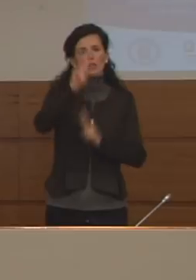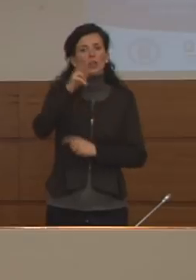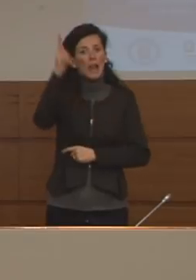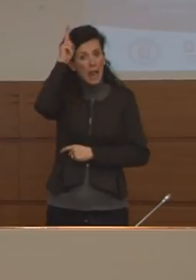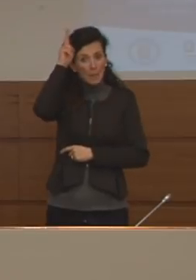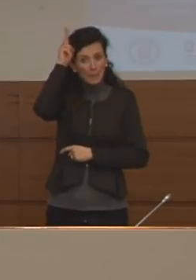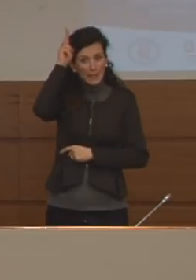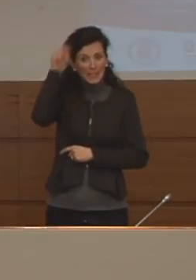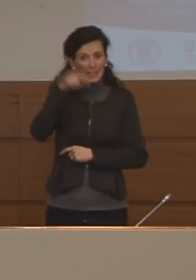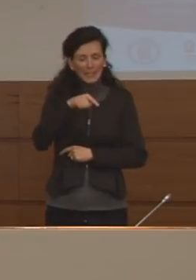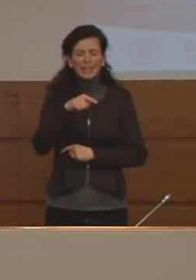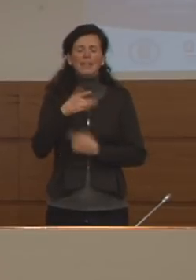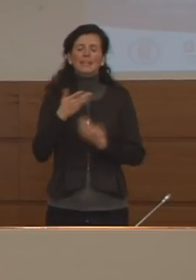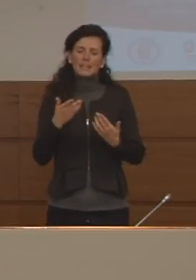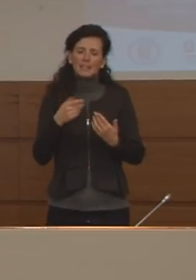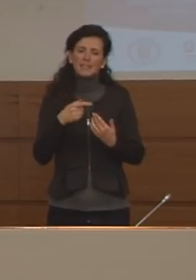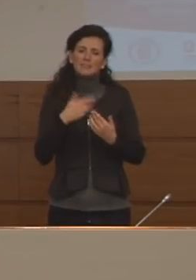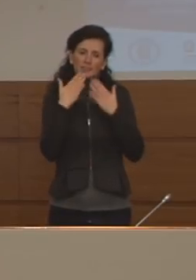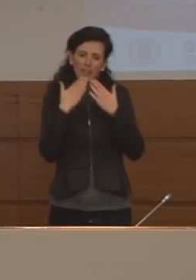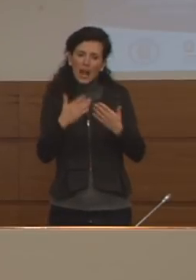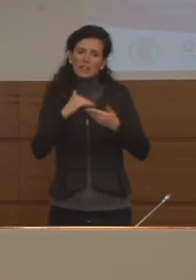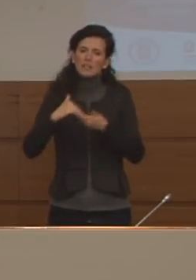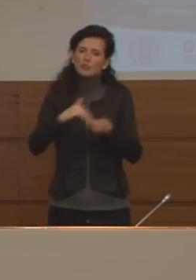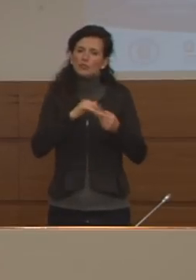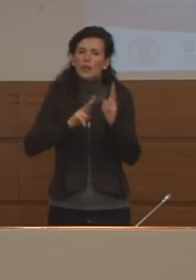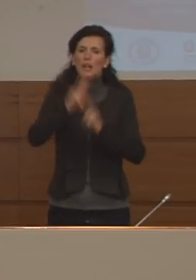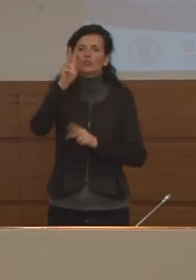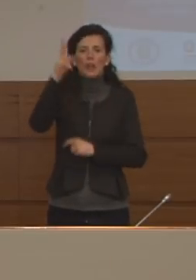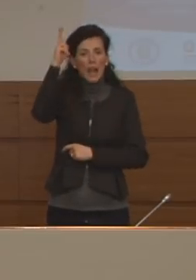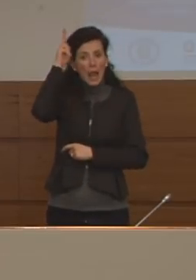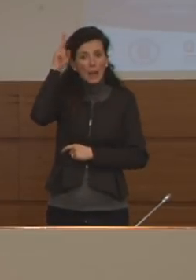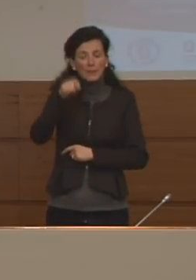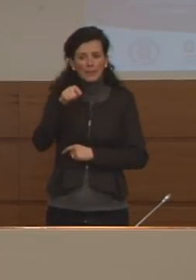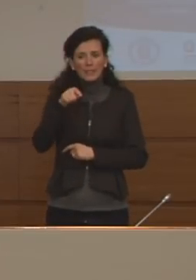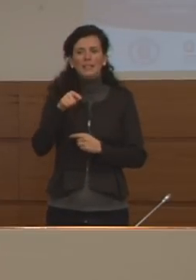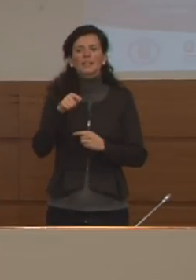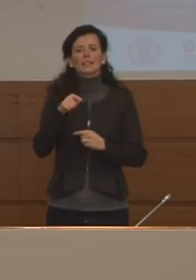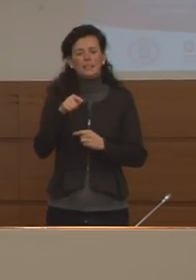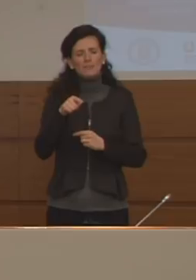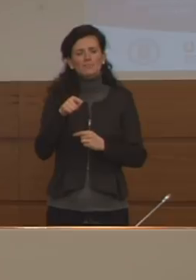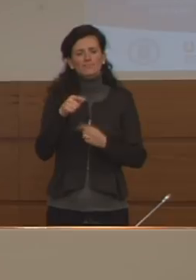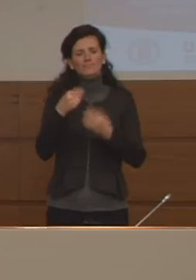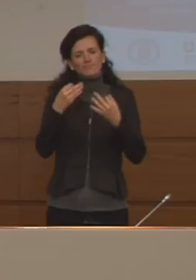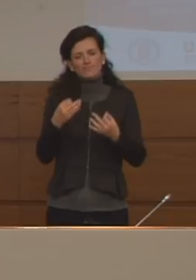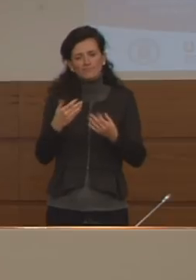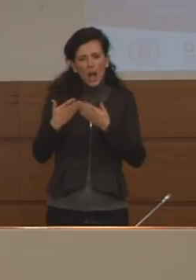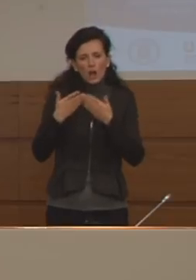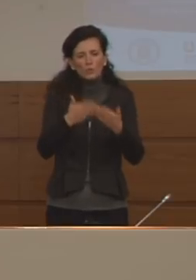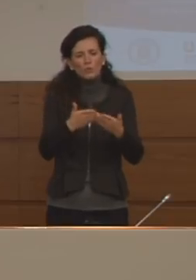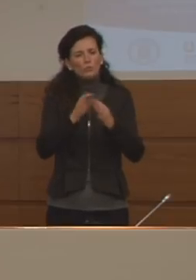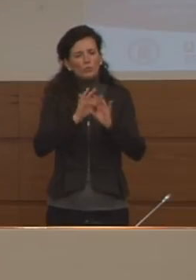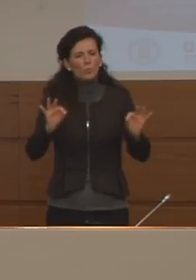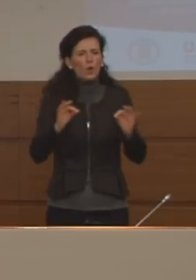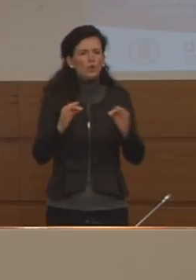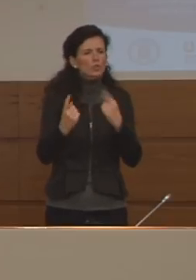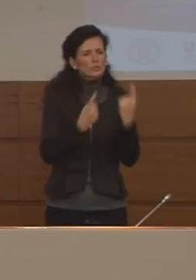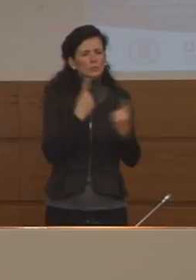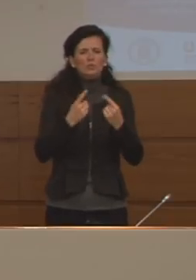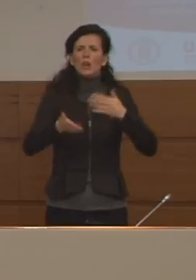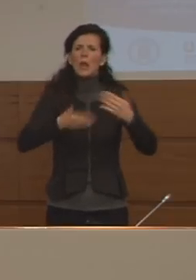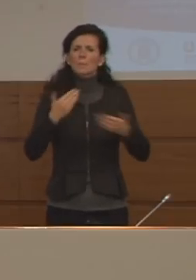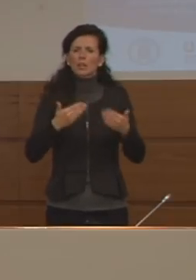ringraziare l'associazione nazionale alpini per l'apporto che danno in tutte le emergenze anche in questa emergenza